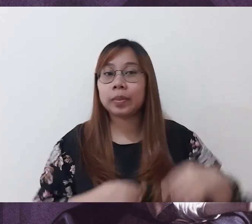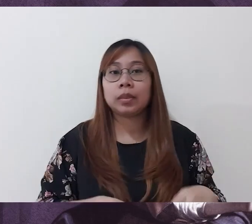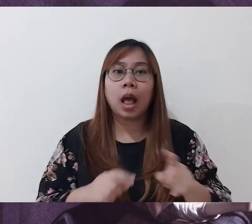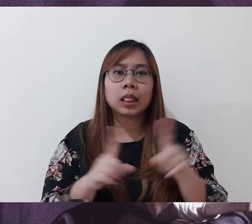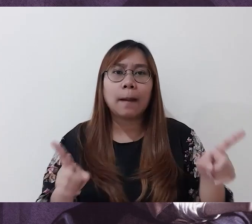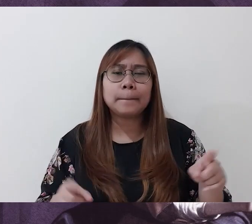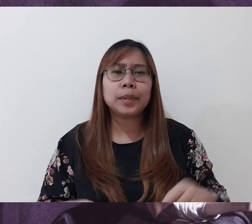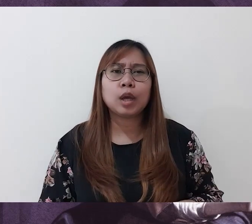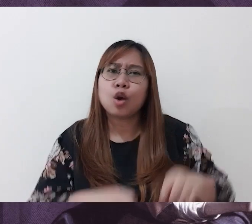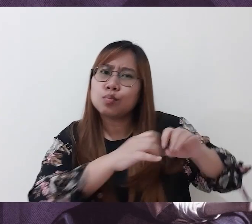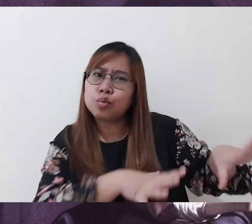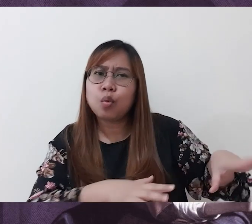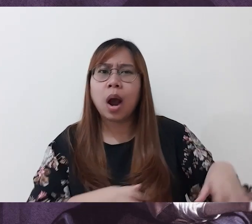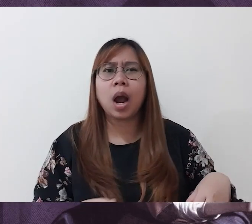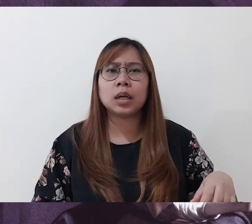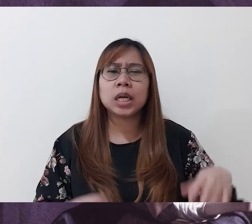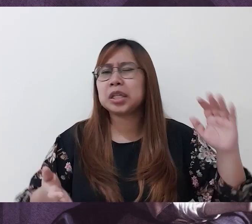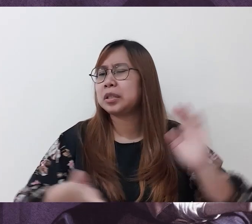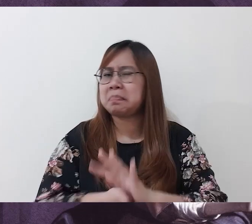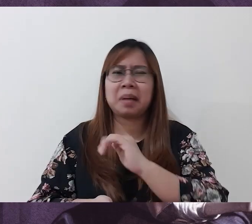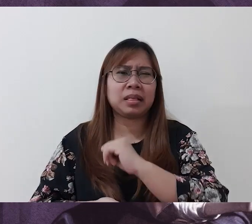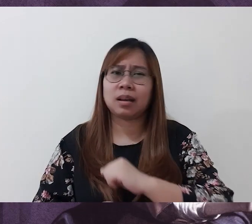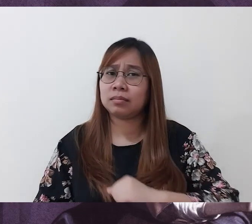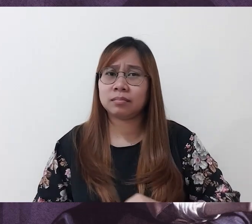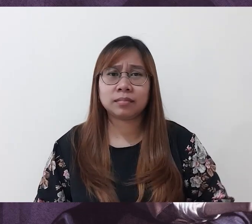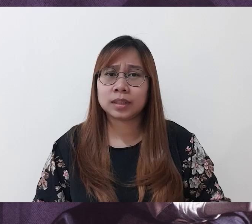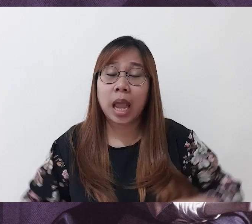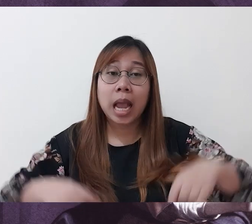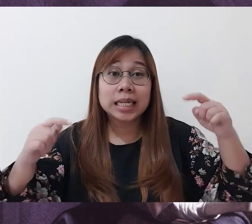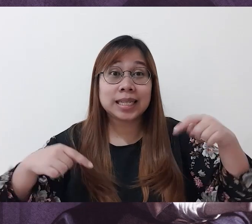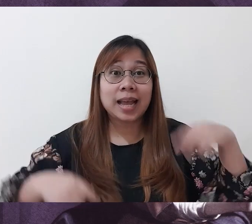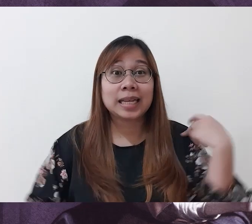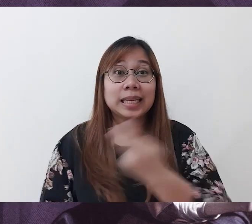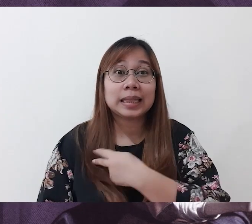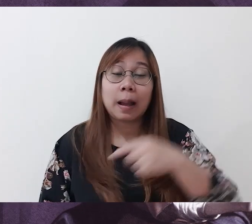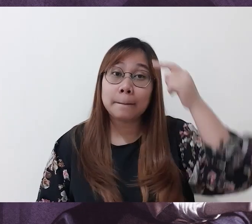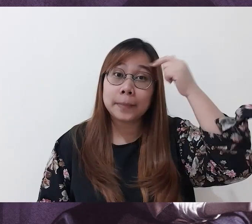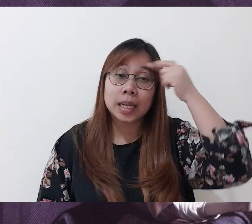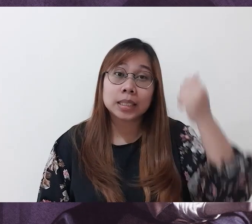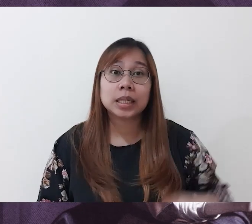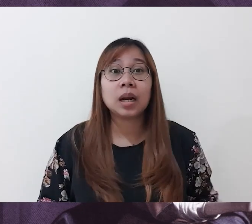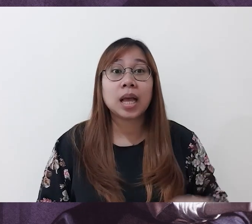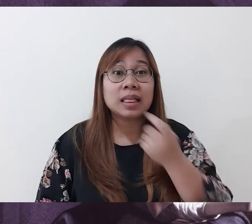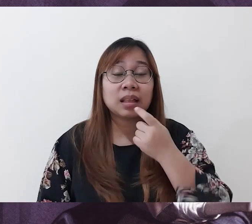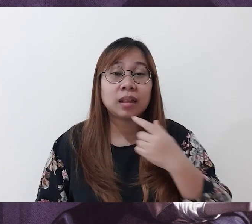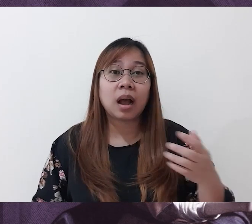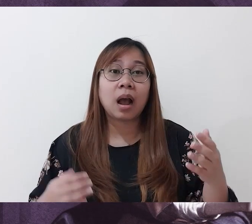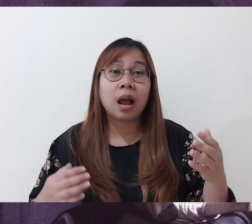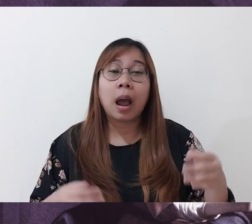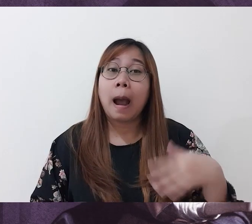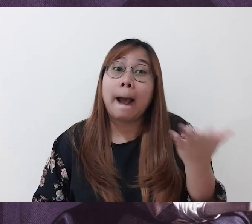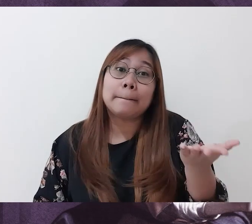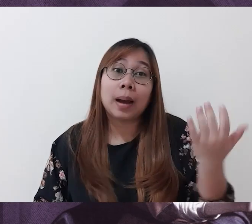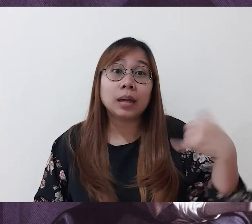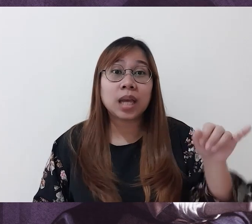sepertinya membuang segala kesempatannya. Kali ini kita belajar mengenai apa yang tidak harus atau tidak